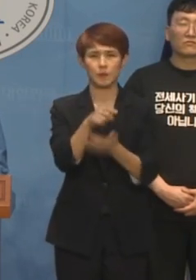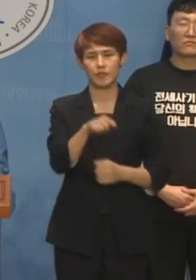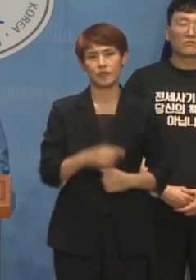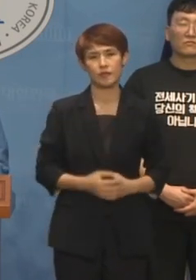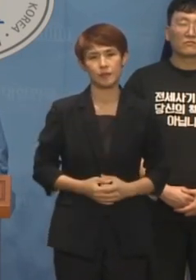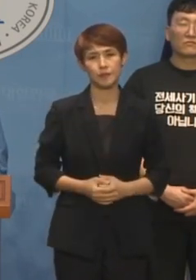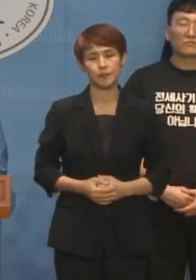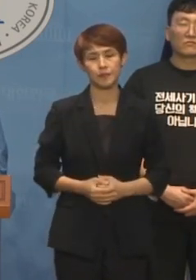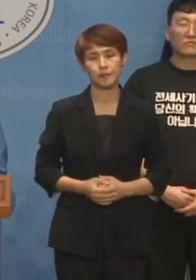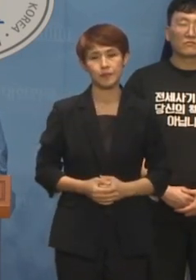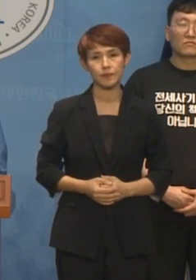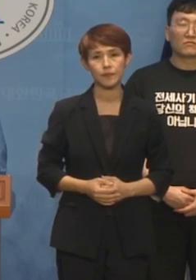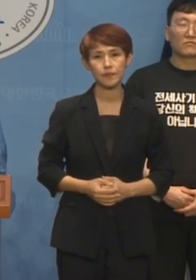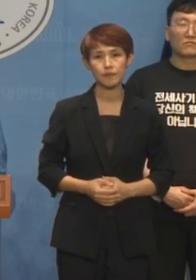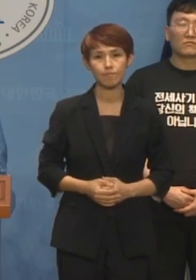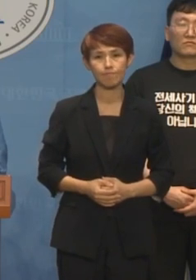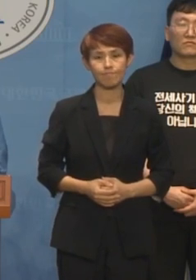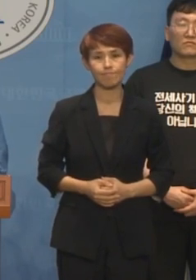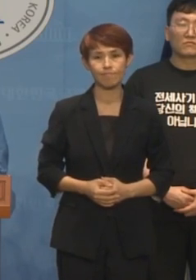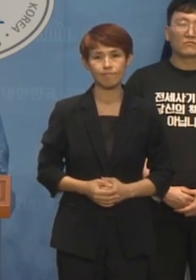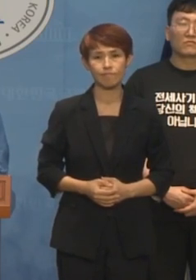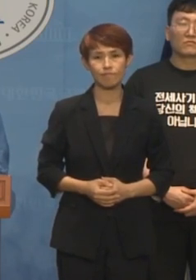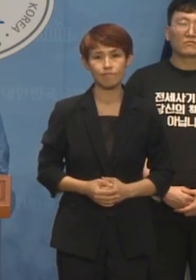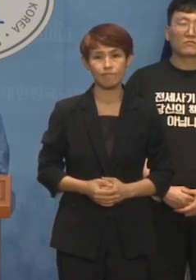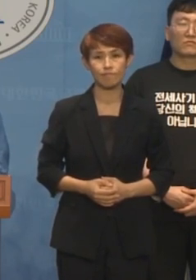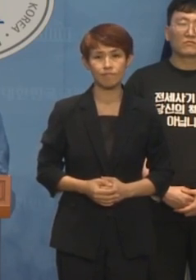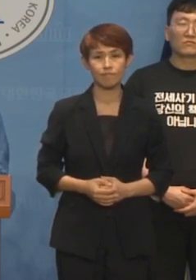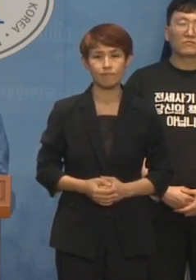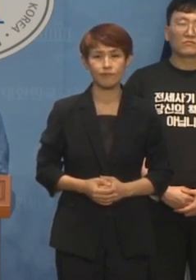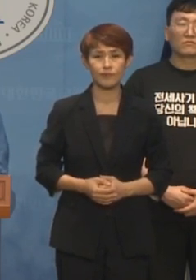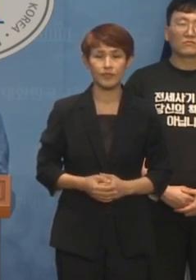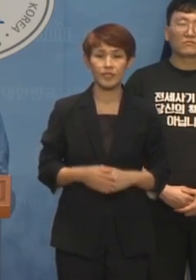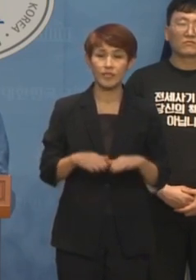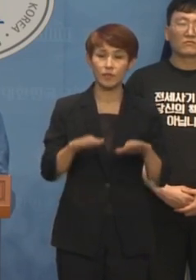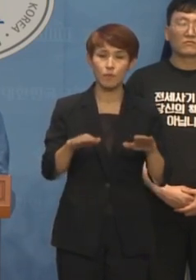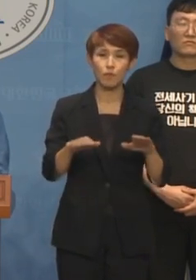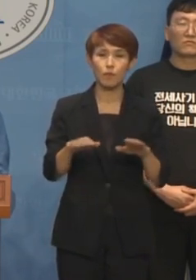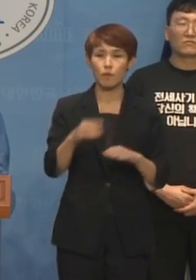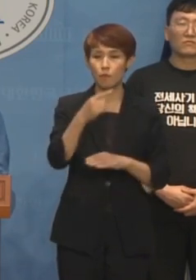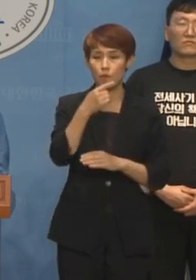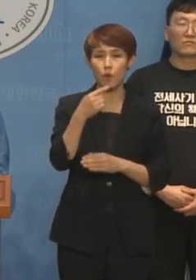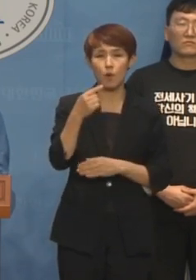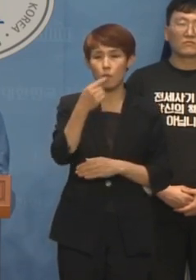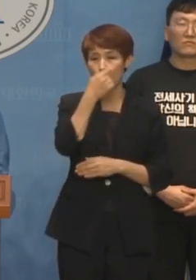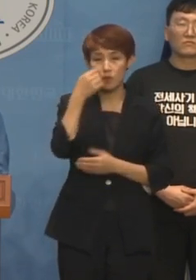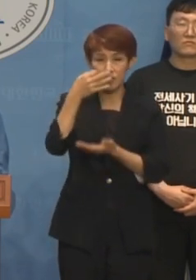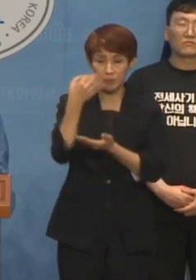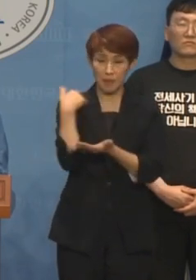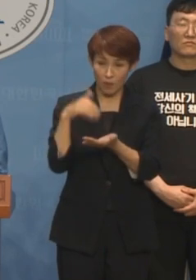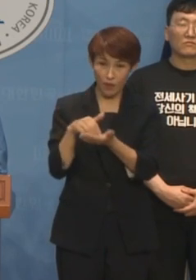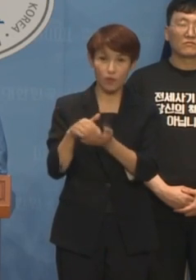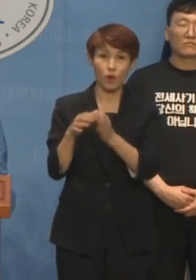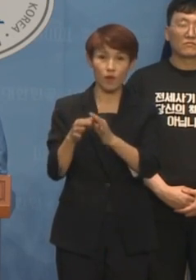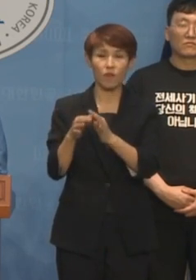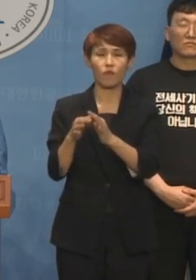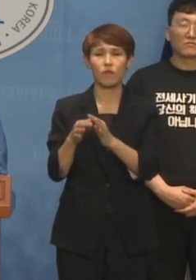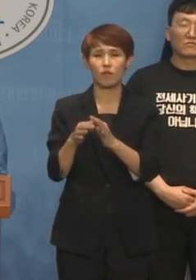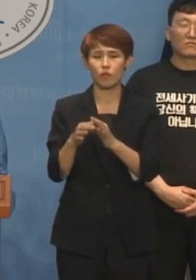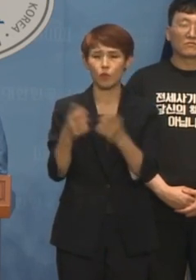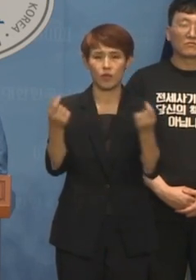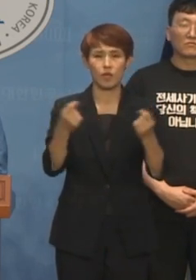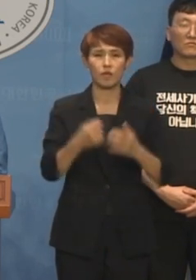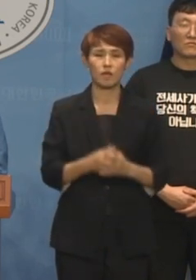그리고 또 이거는 허그에서 지금 하고 있는 보증금 반환 보험과 같은 원리거든요. 더더군다나 결정적으로 지금